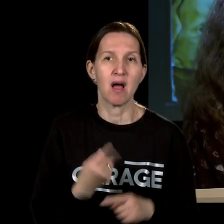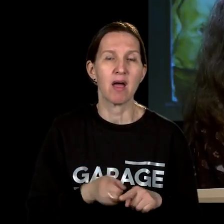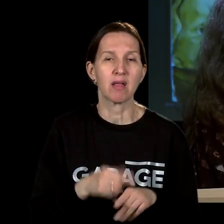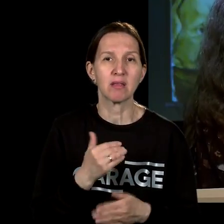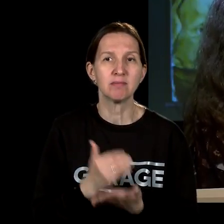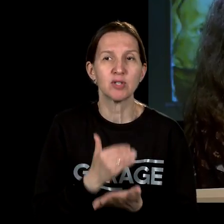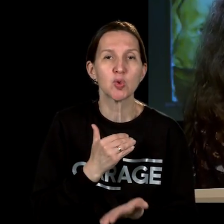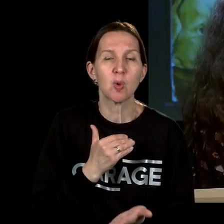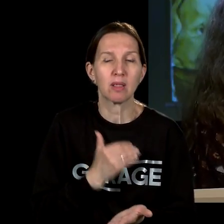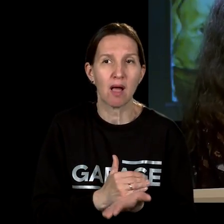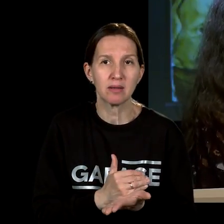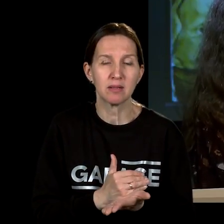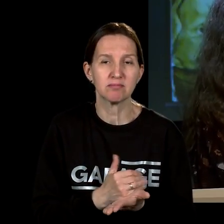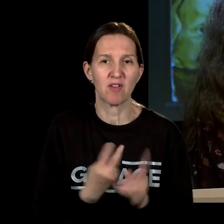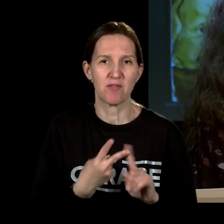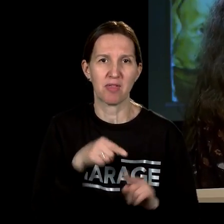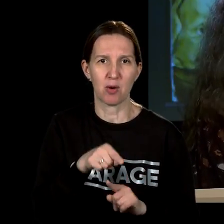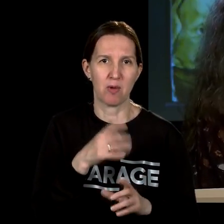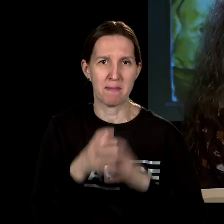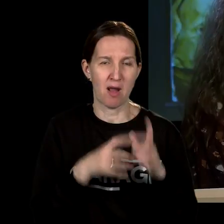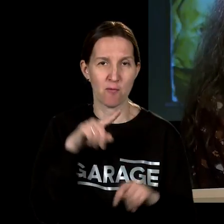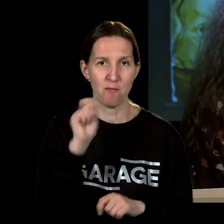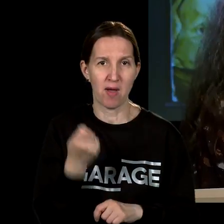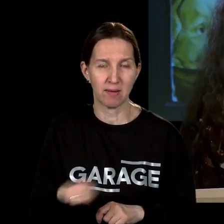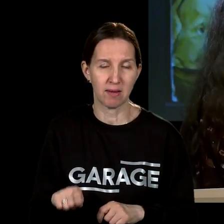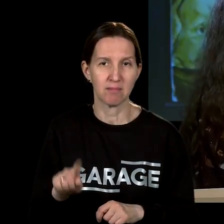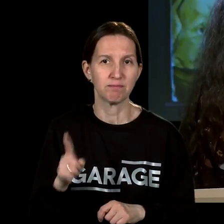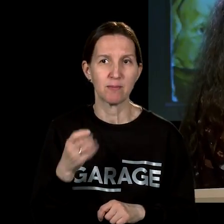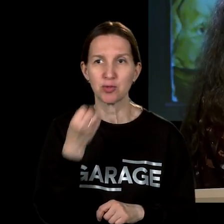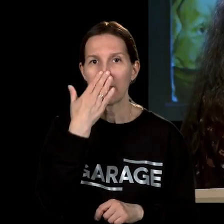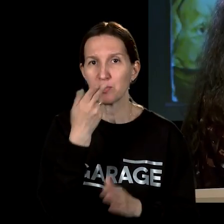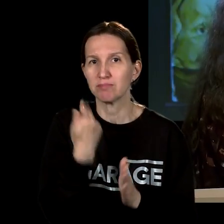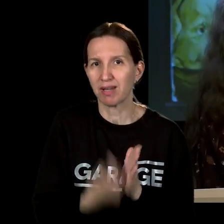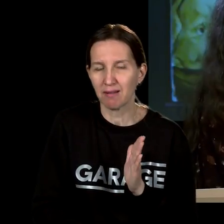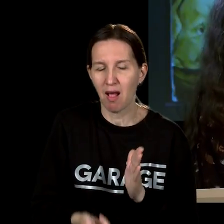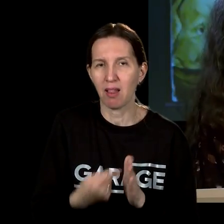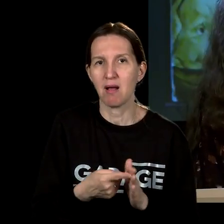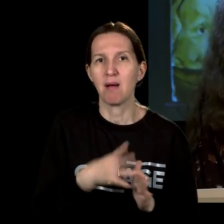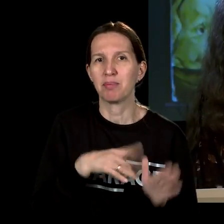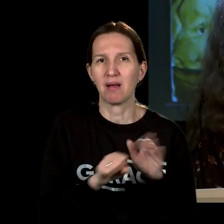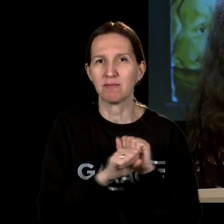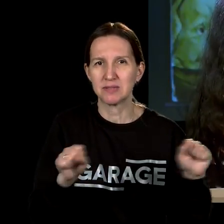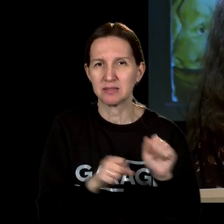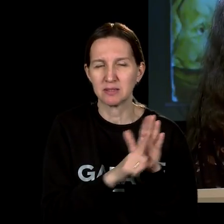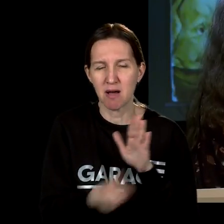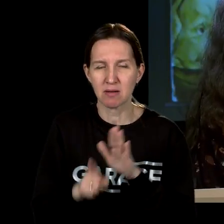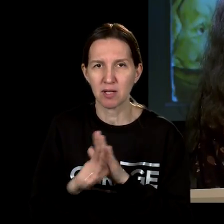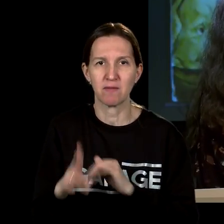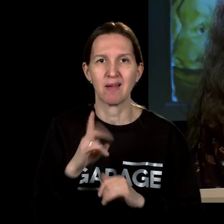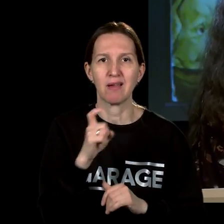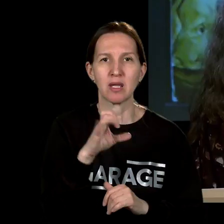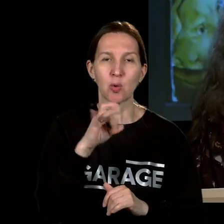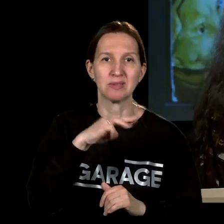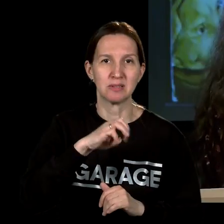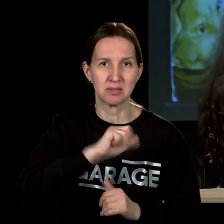это поражение Хиросима, Нагасаки, абсолютная утрата вот этой национальной идентичности, возможно,